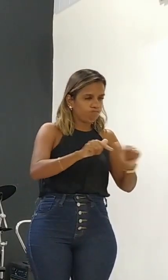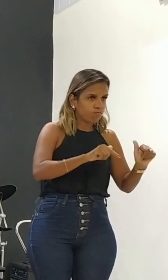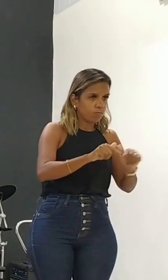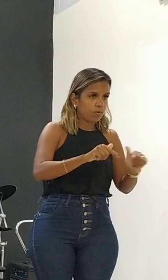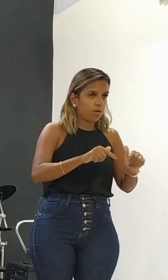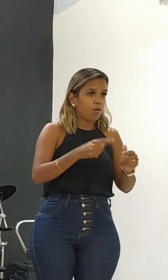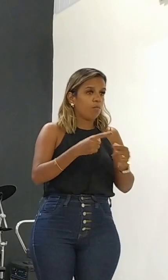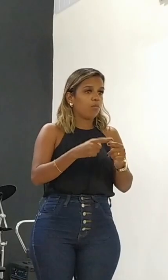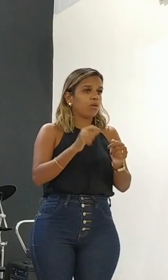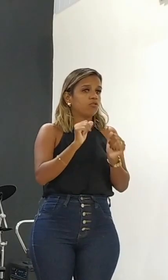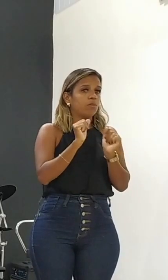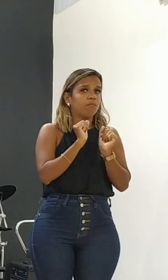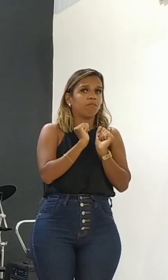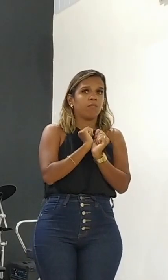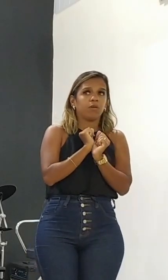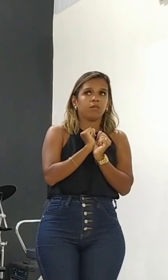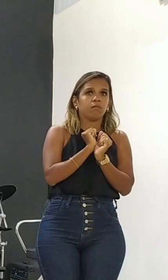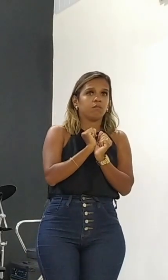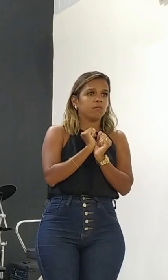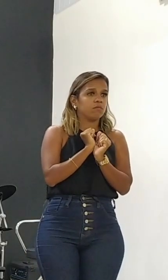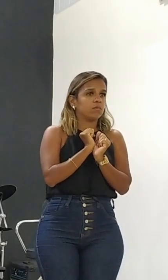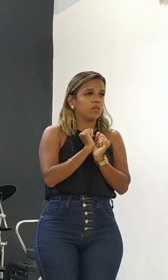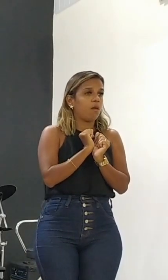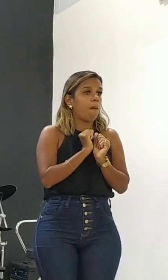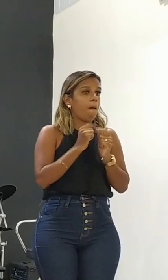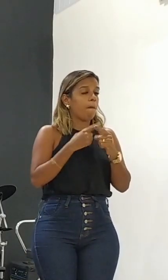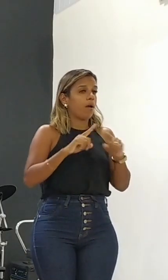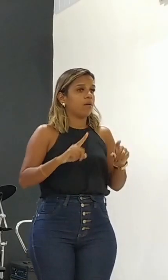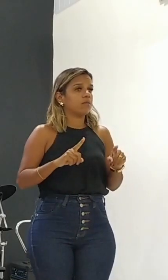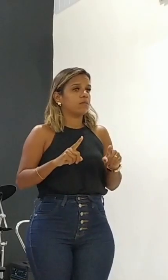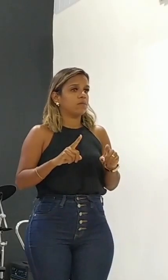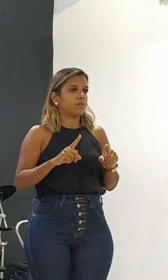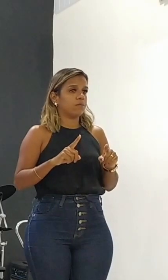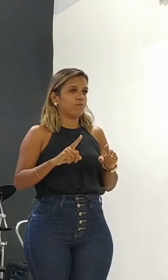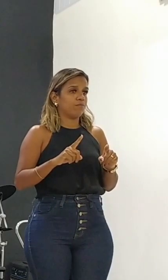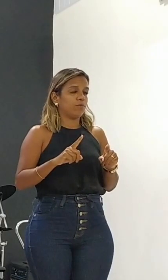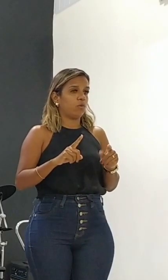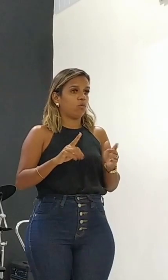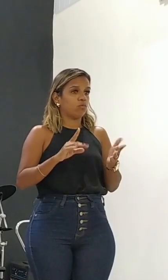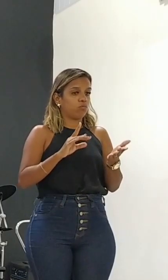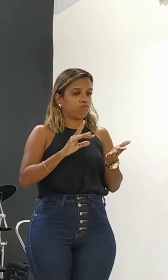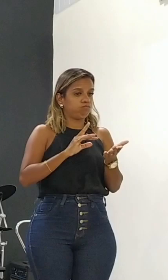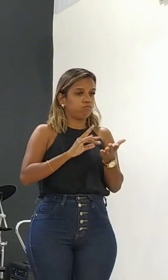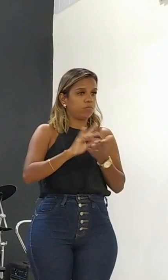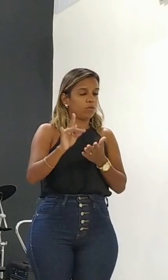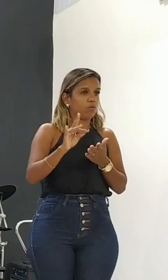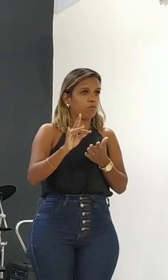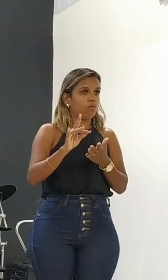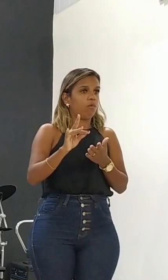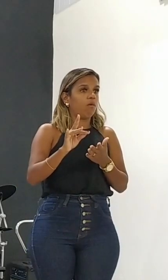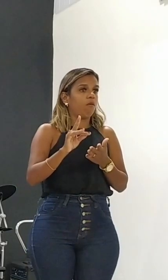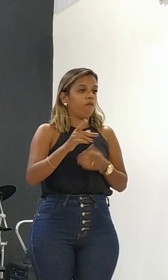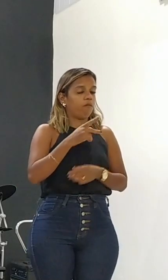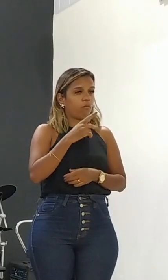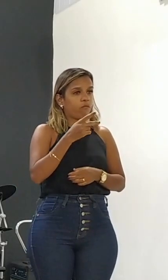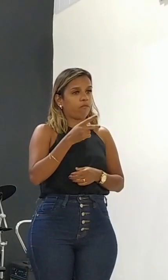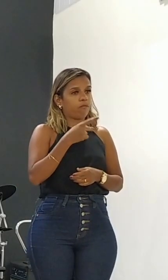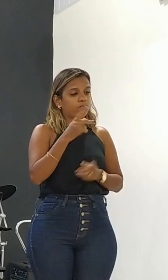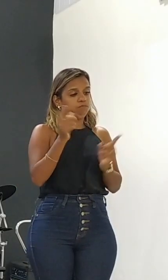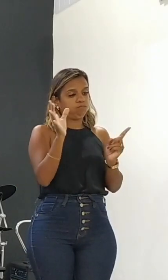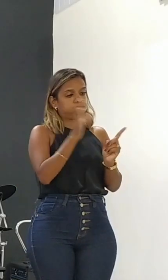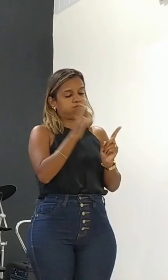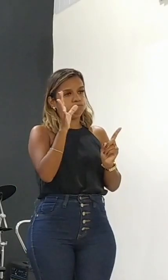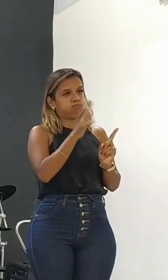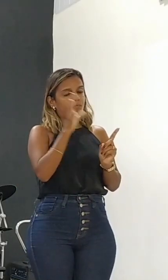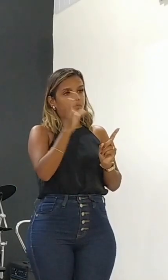estavam paralisados diante da situação. Quando eles ouviram falar das ciladas, aquele desânimo bateu eles. Mas depois